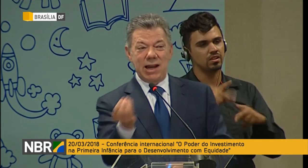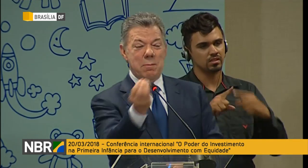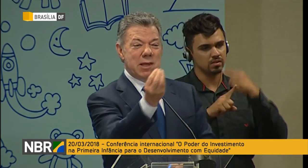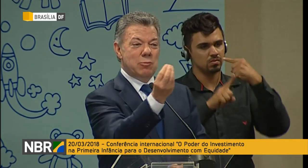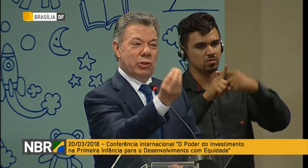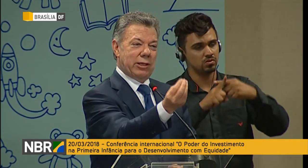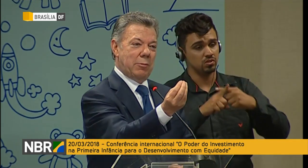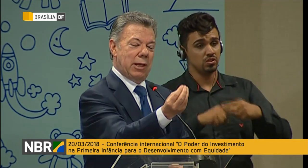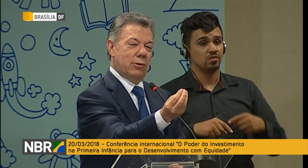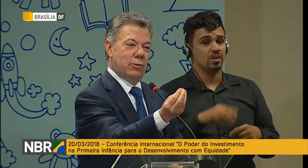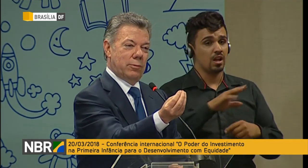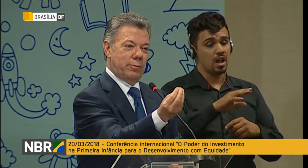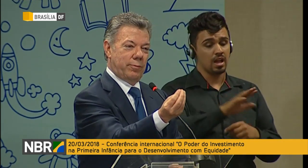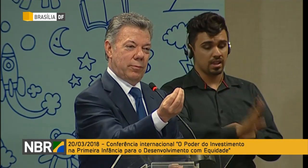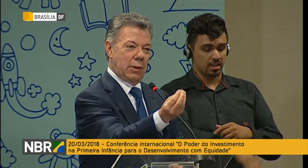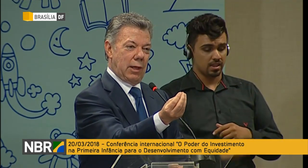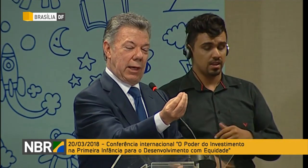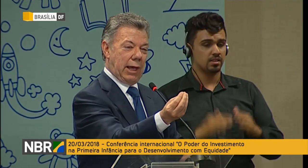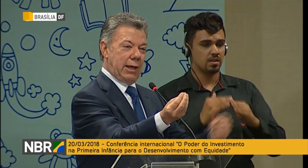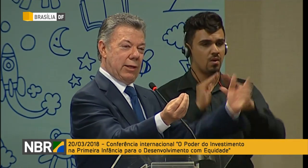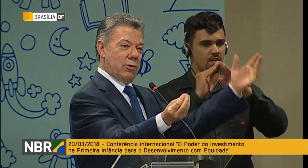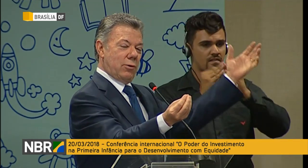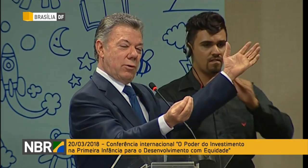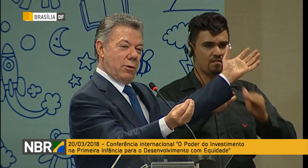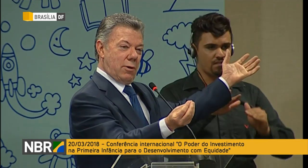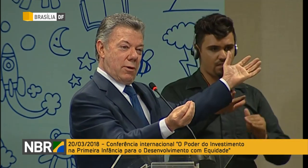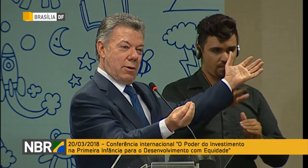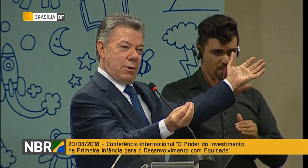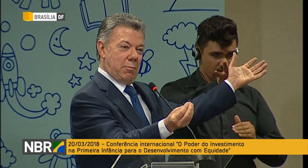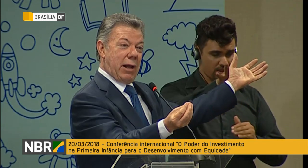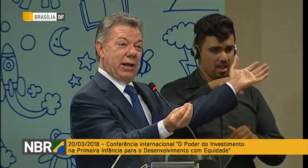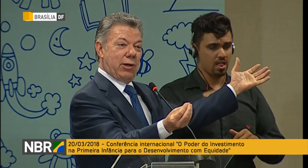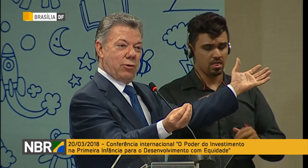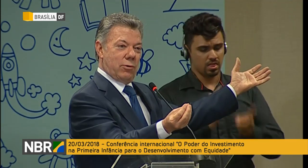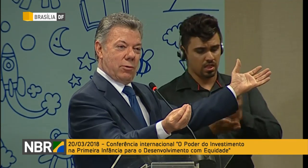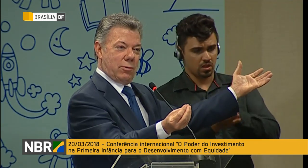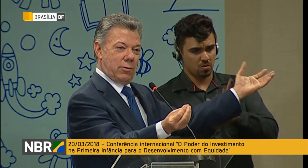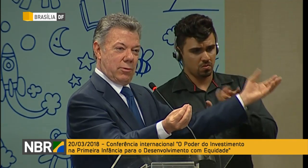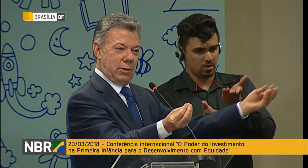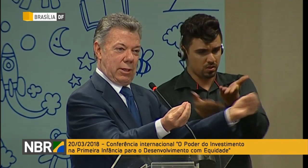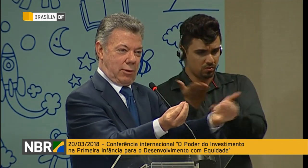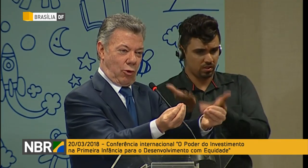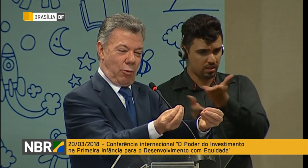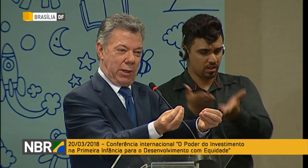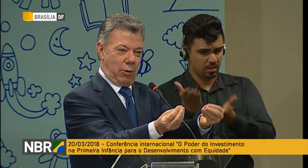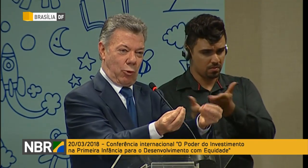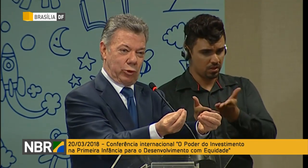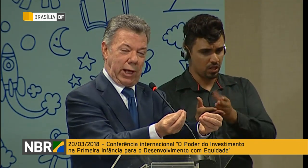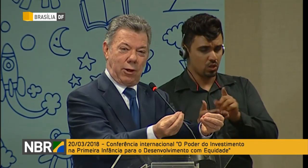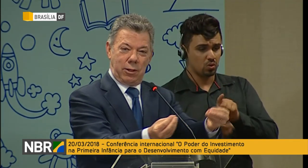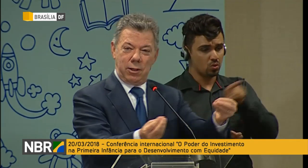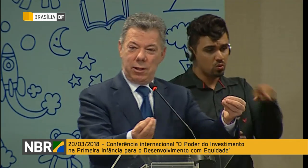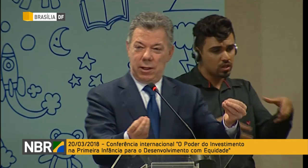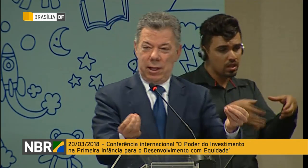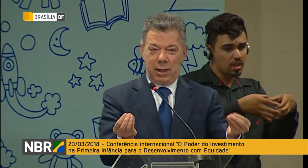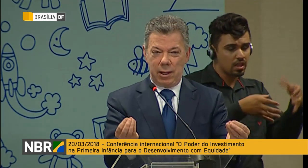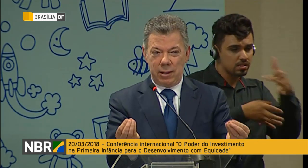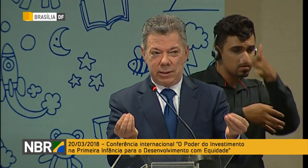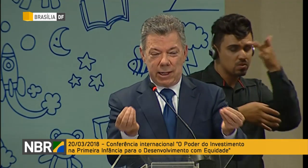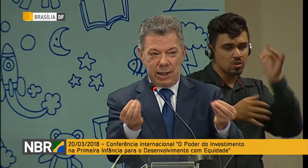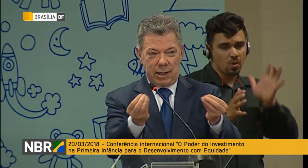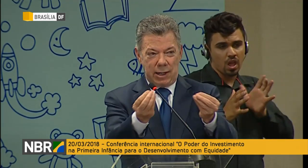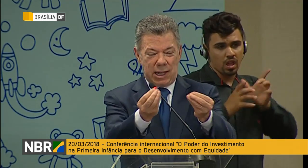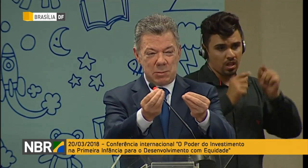uma criança que mora numa favela aqui tem o mesmo tratamento da mesma criança, digamos, mais rica da Colômbia,